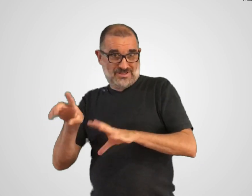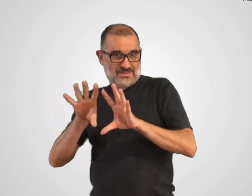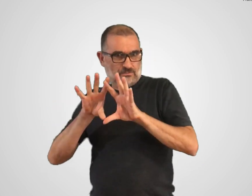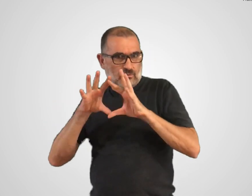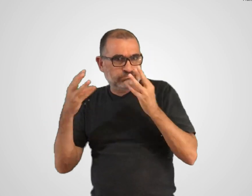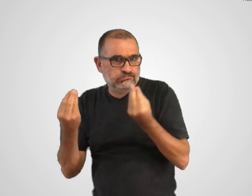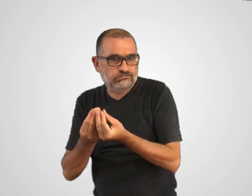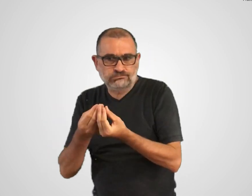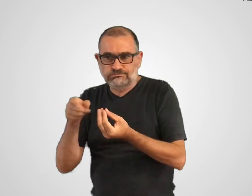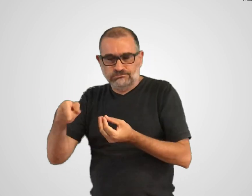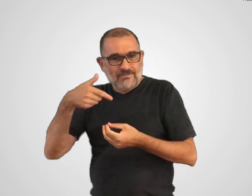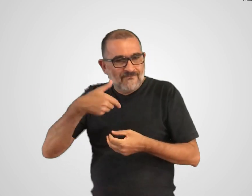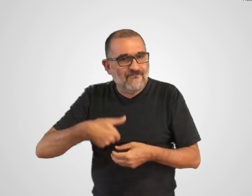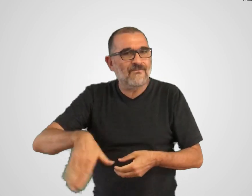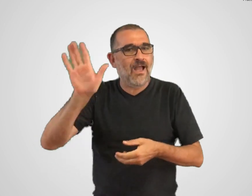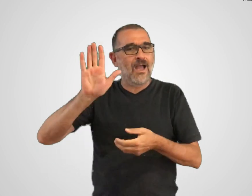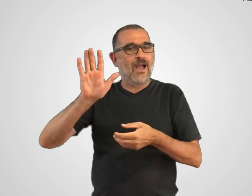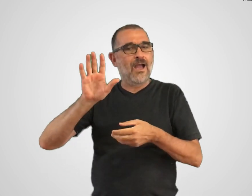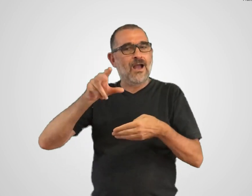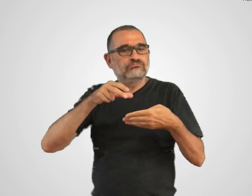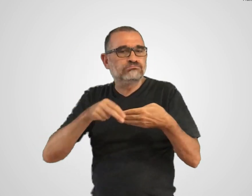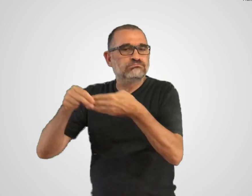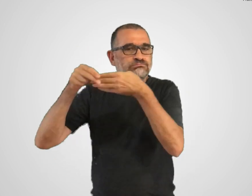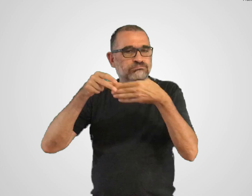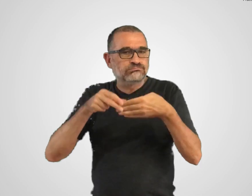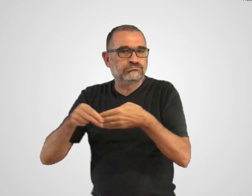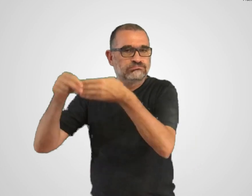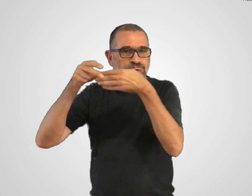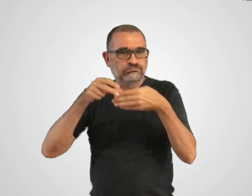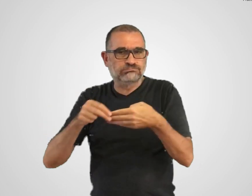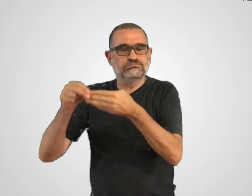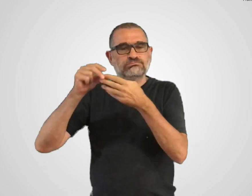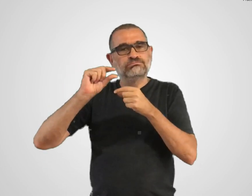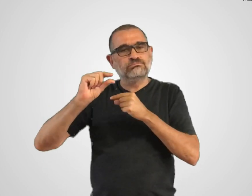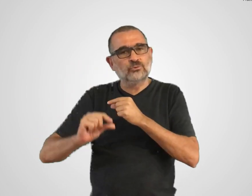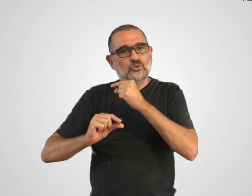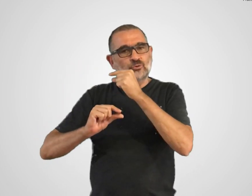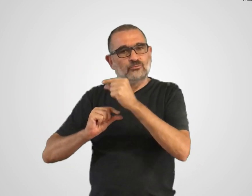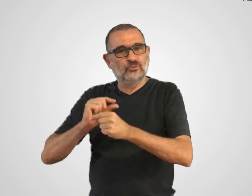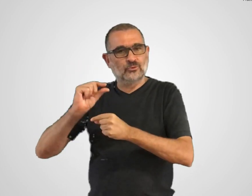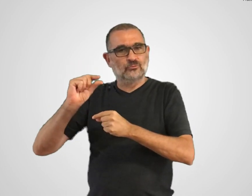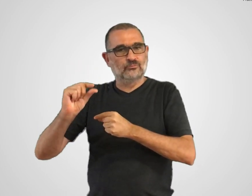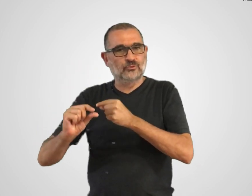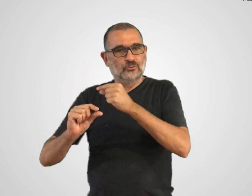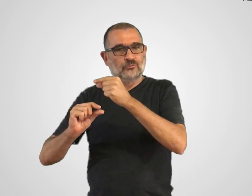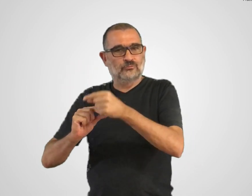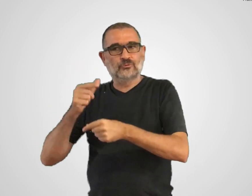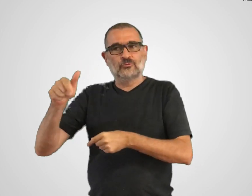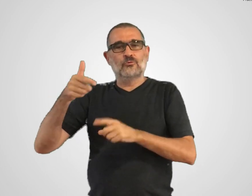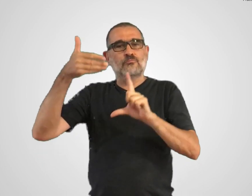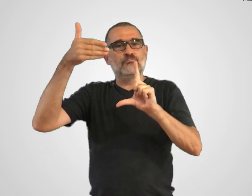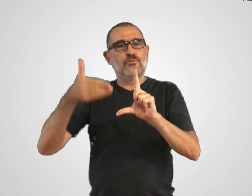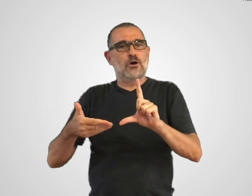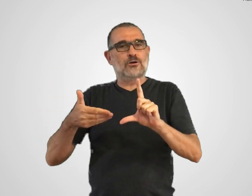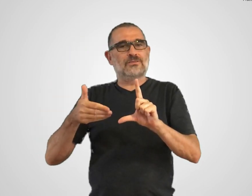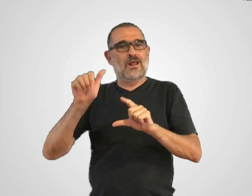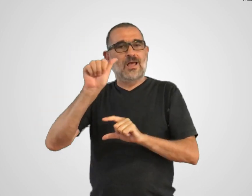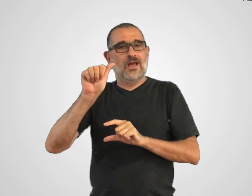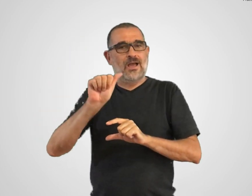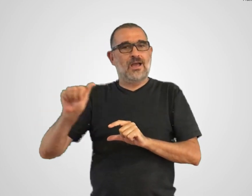Estos últimos materiales serán publicados periódicamente en el portal Aprender de